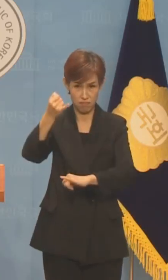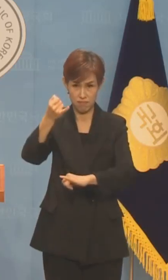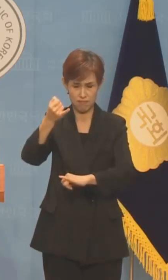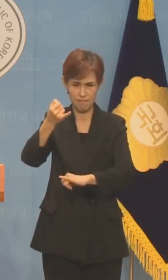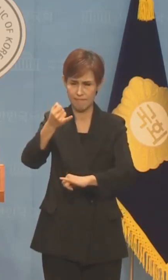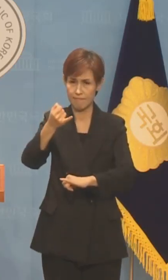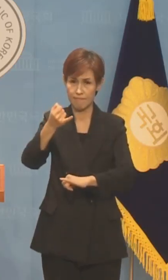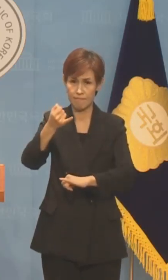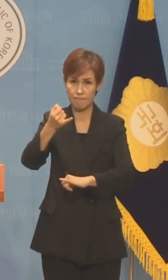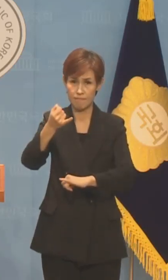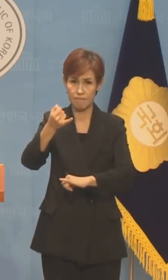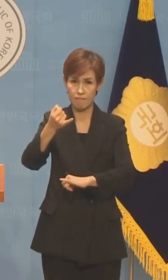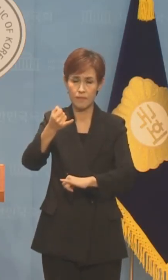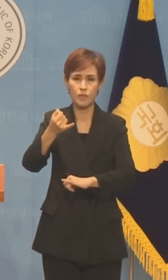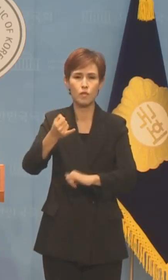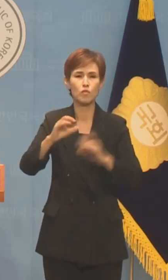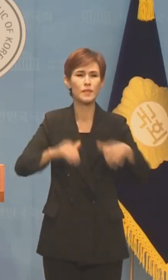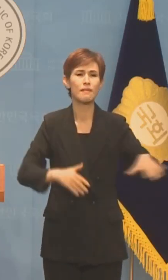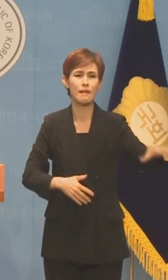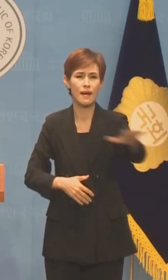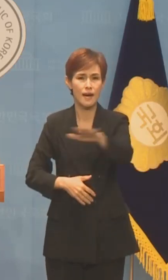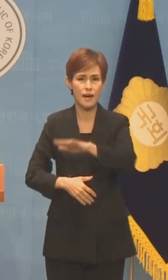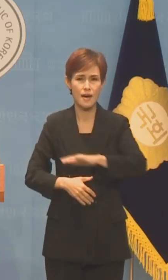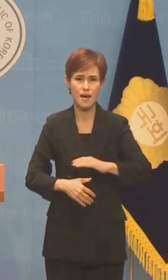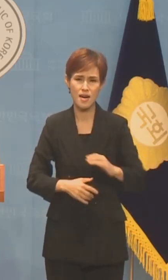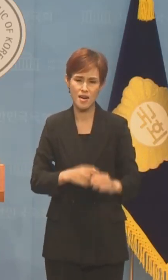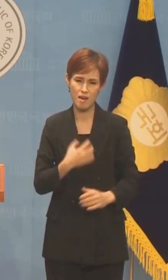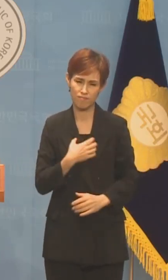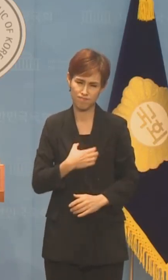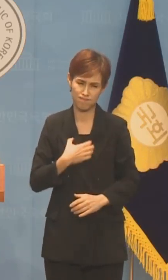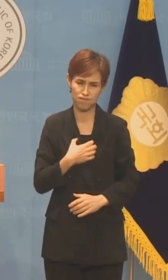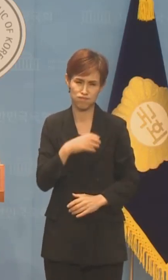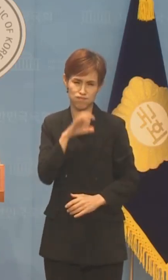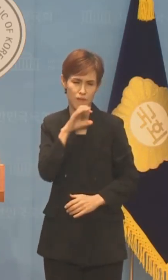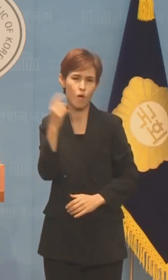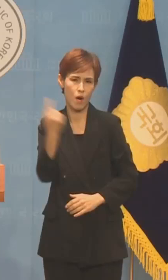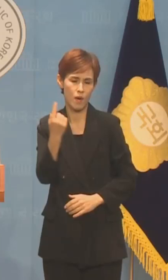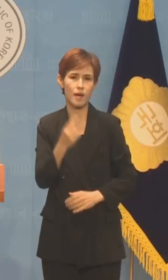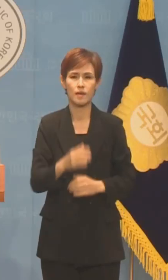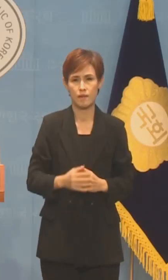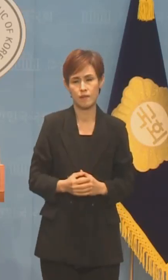되는 경우 전 국민적 저항에 부닥치게 될 것입니다.